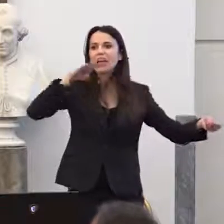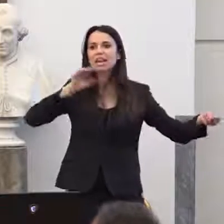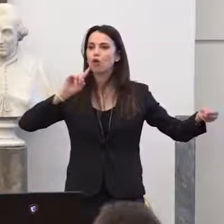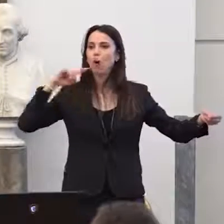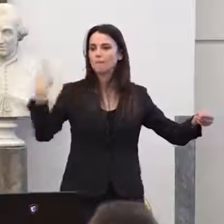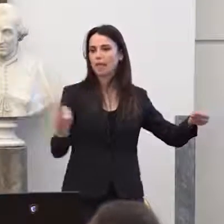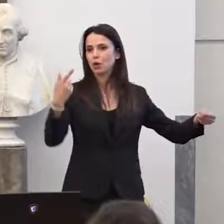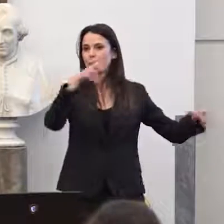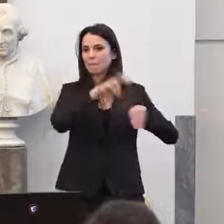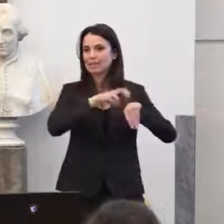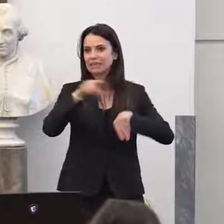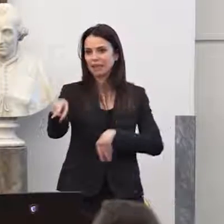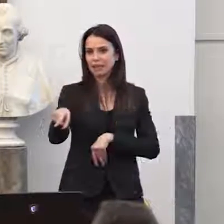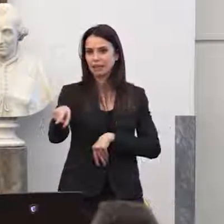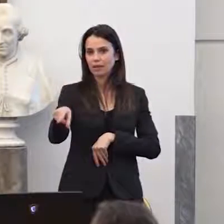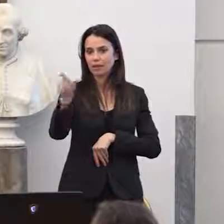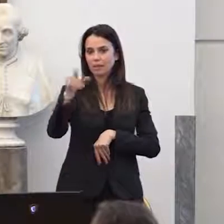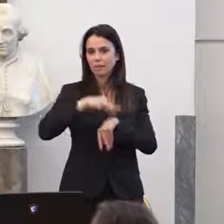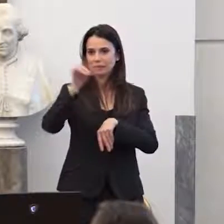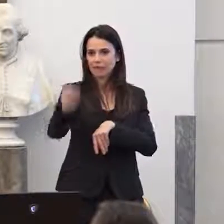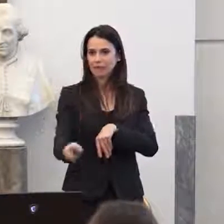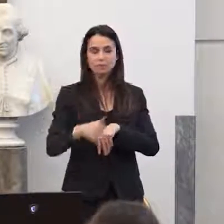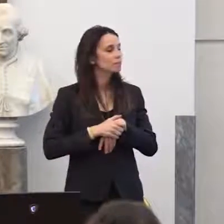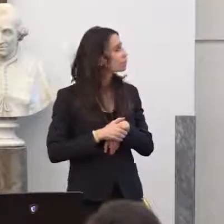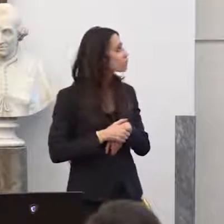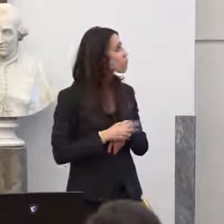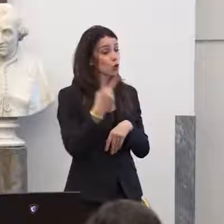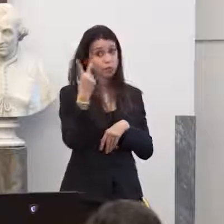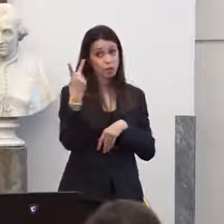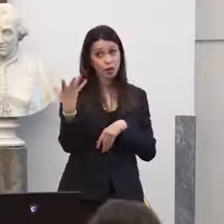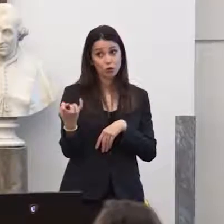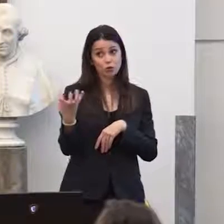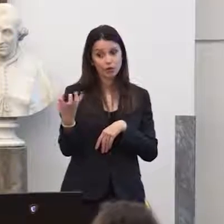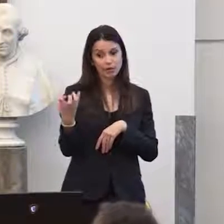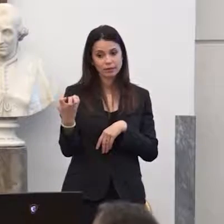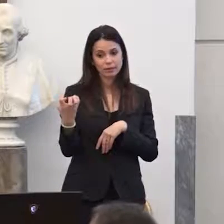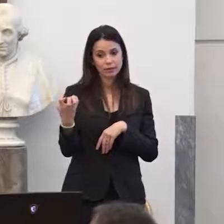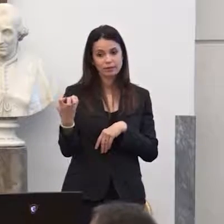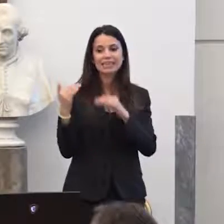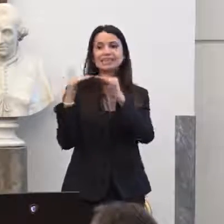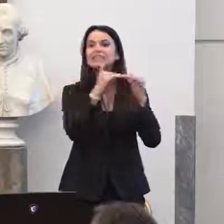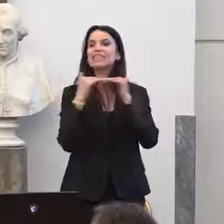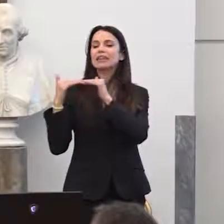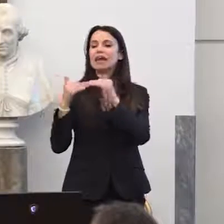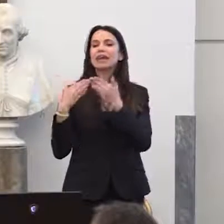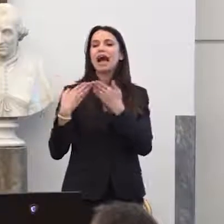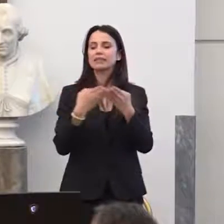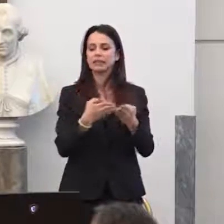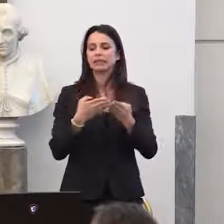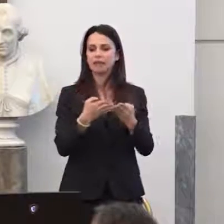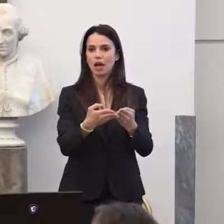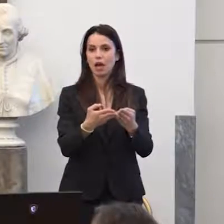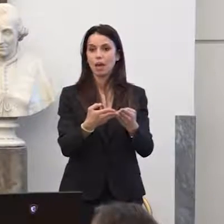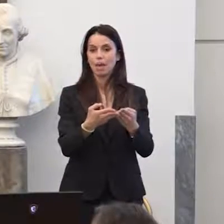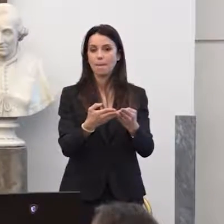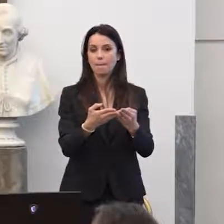Vi ricordo anche due concetti, i cosiddetti standard assistenziali. il personale